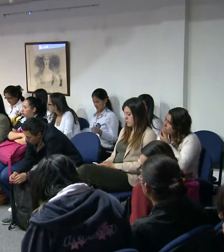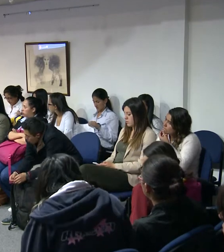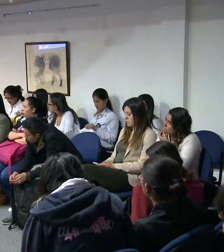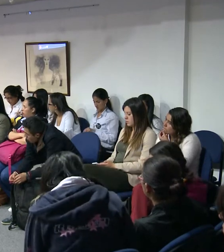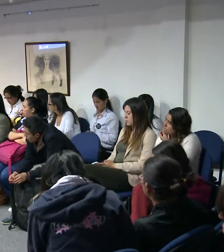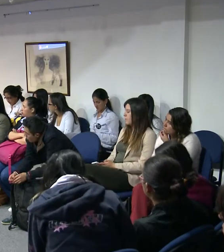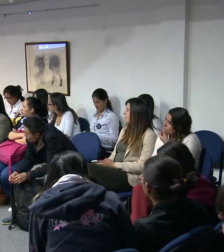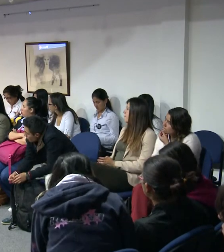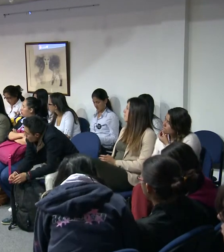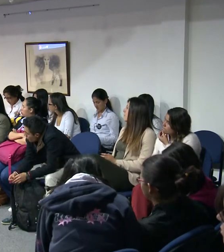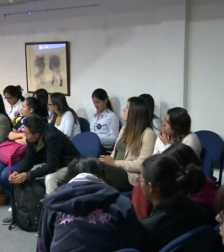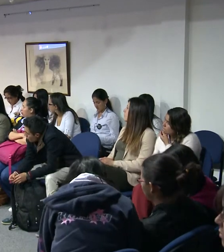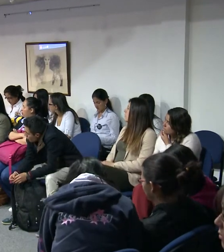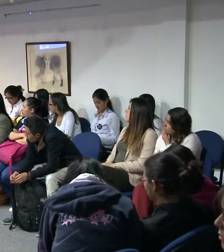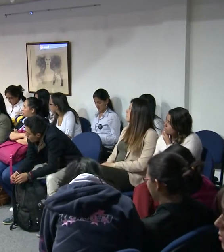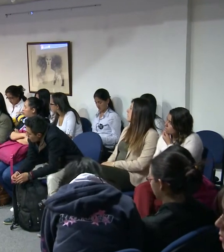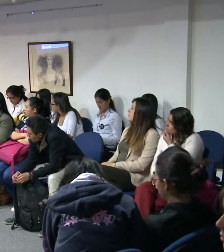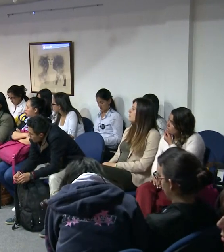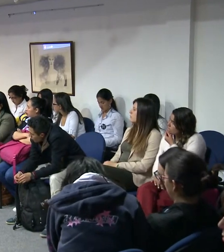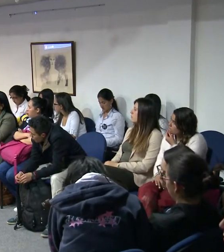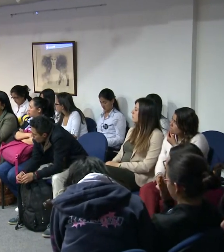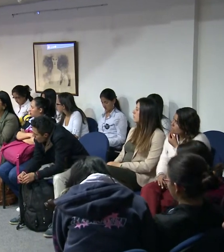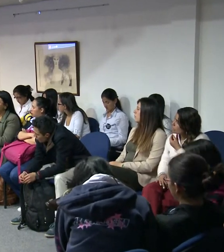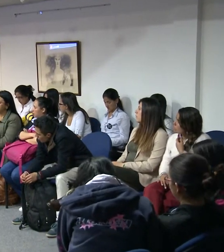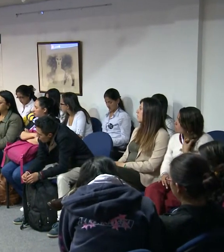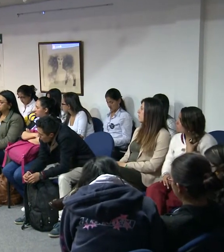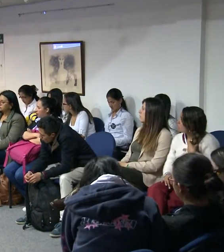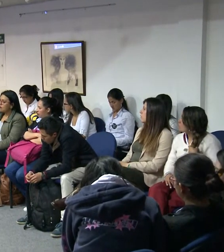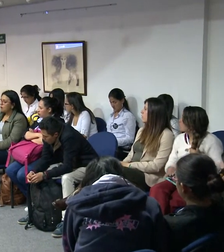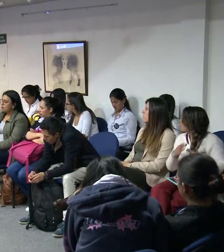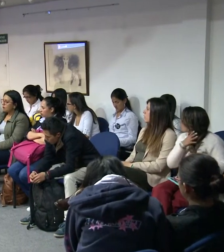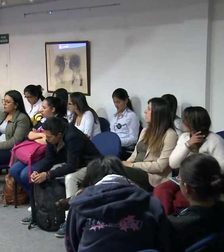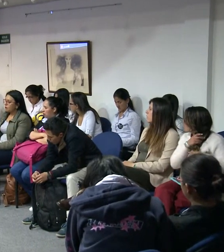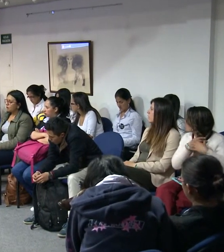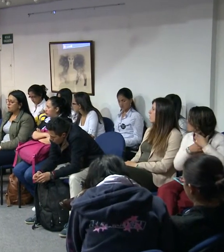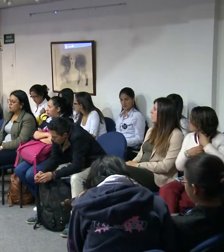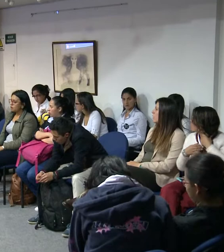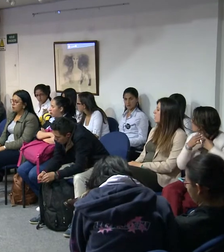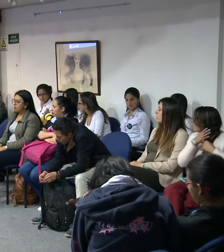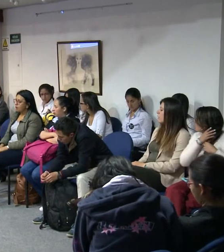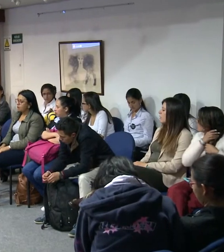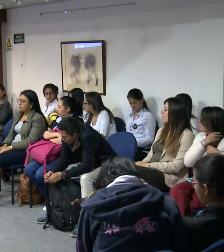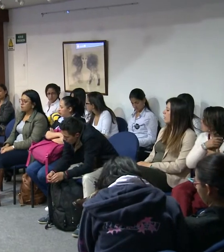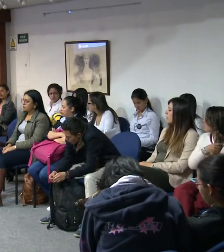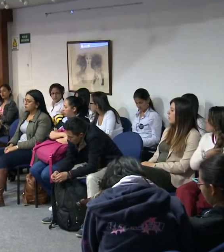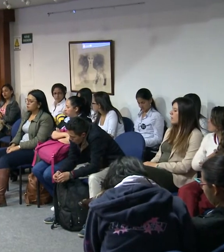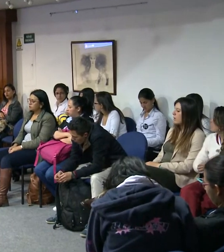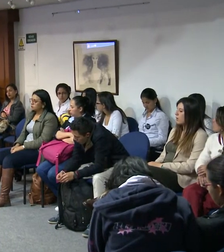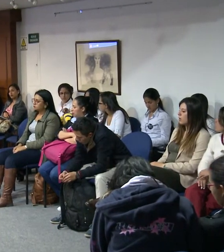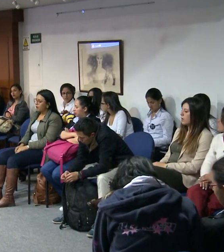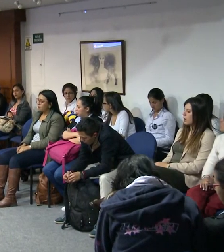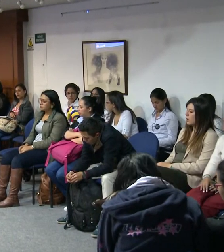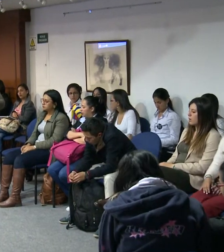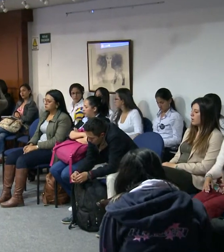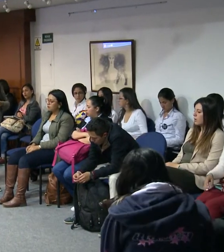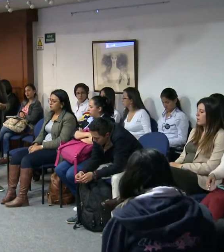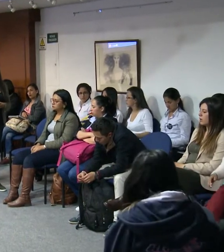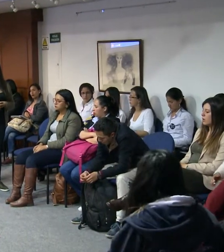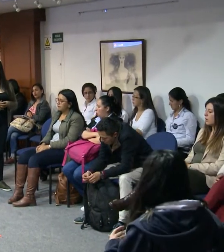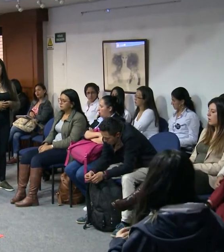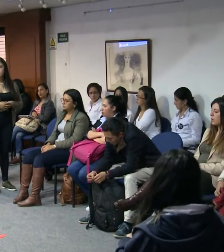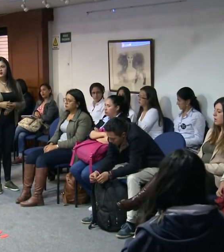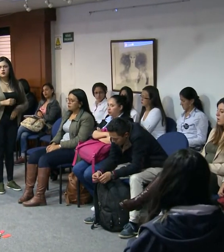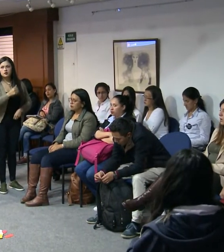fueran también adentrando con esas emociones que ellos tenían. Entonces, ya ellos